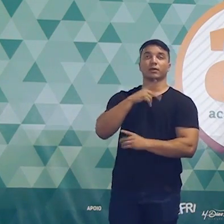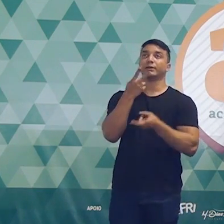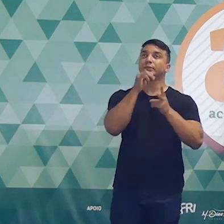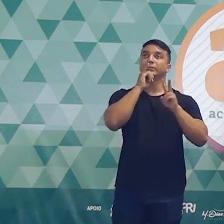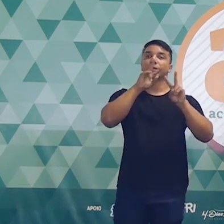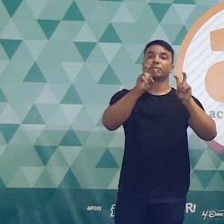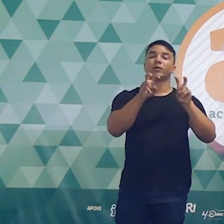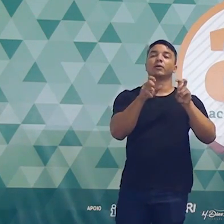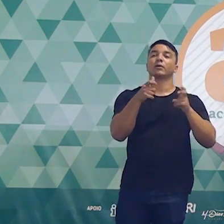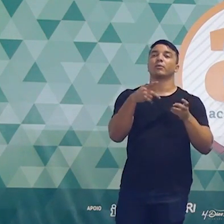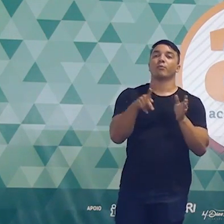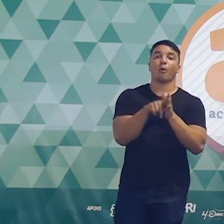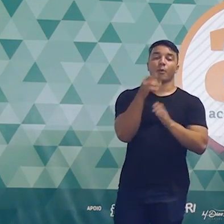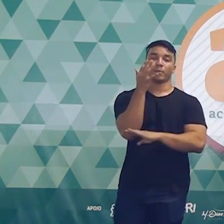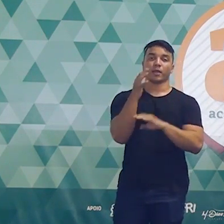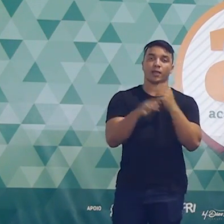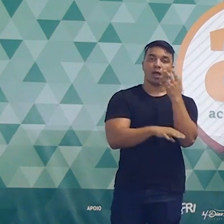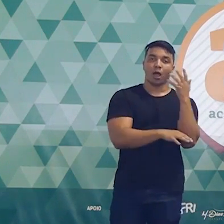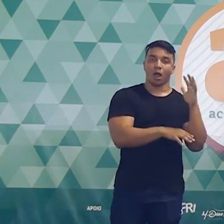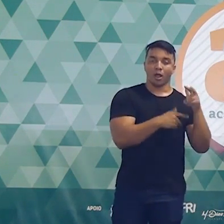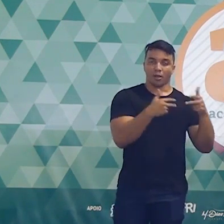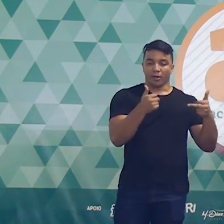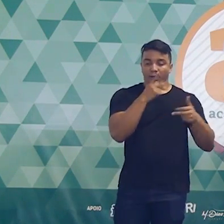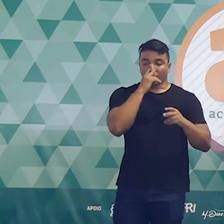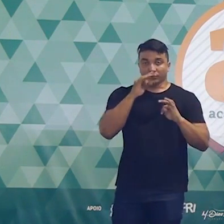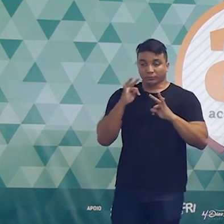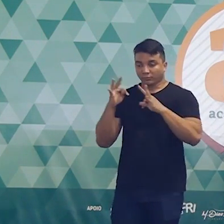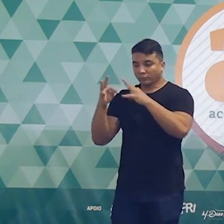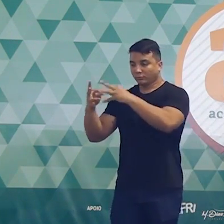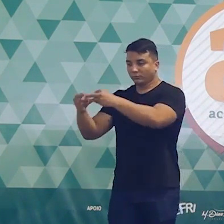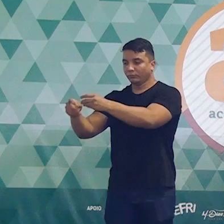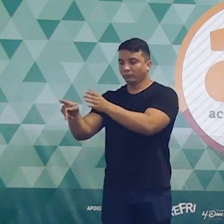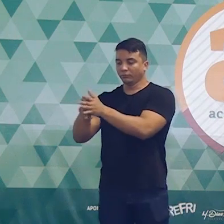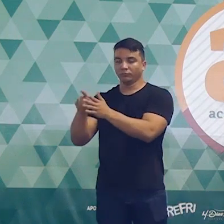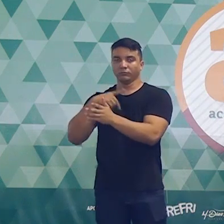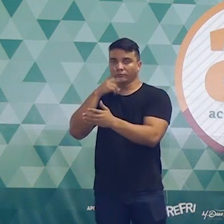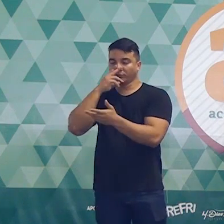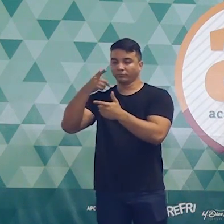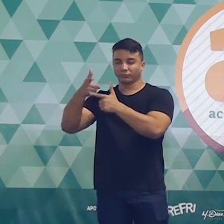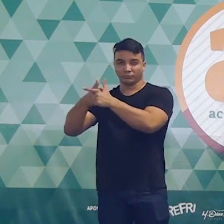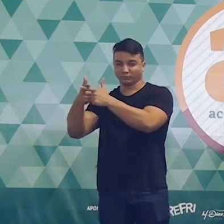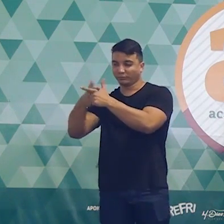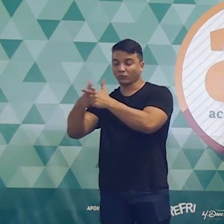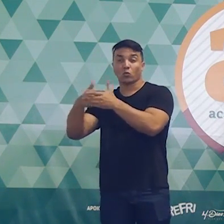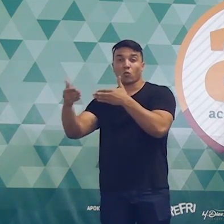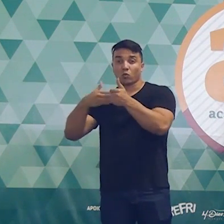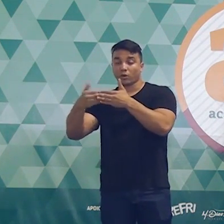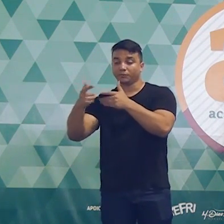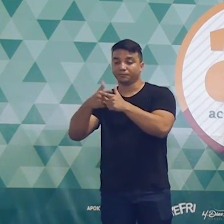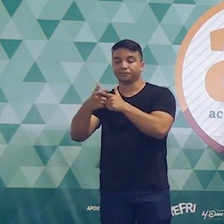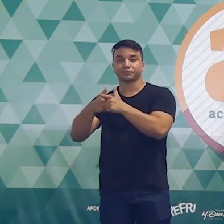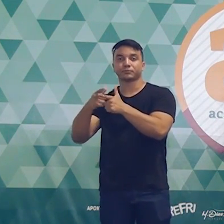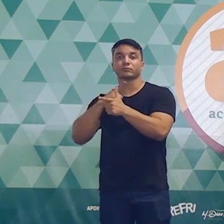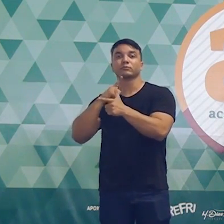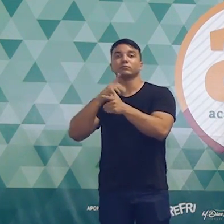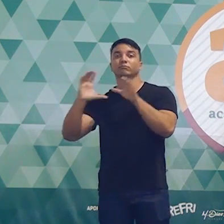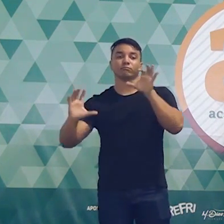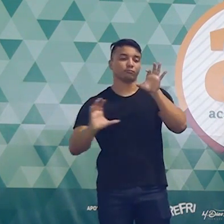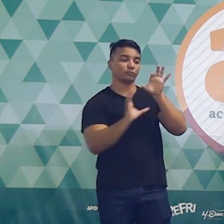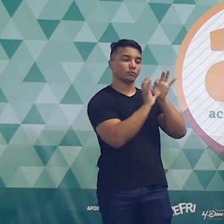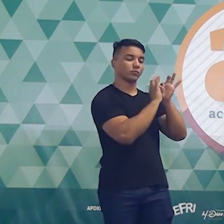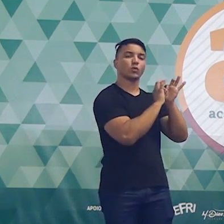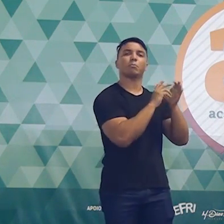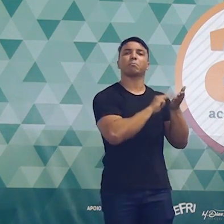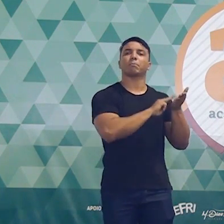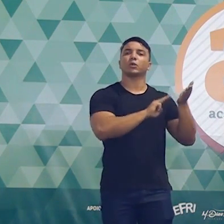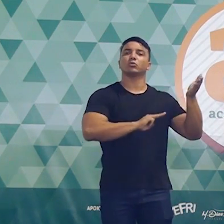envolve questões ambientais. Qualquer que seja essa cobrança, a gente vai englobar em um